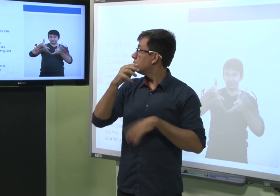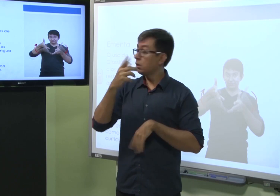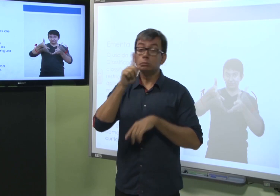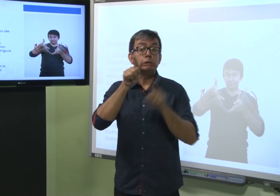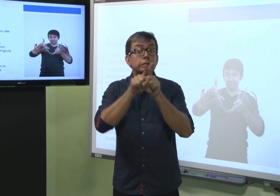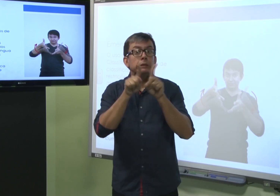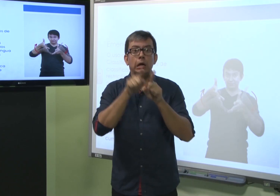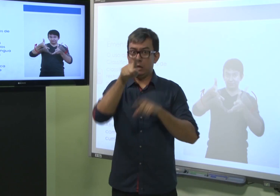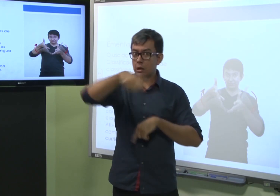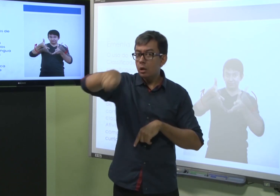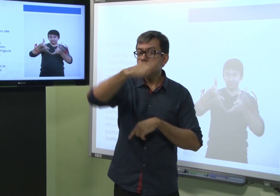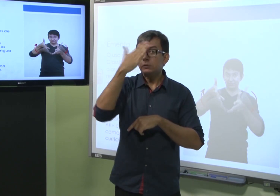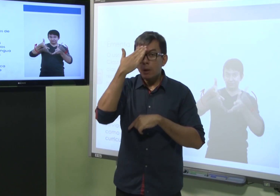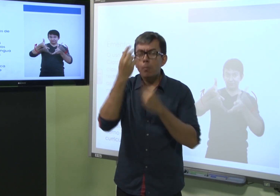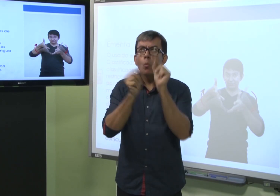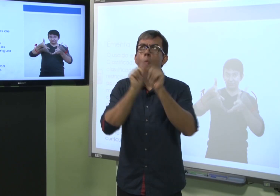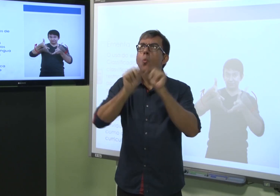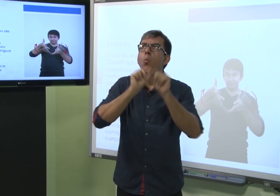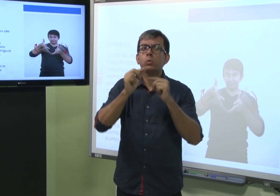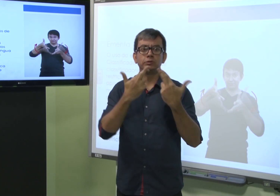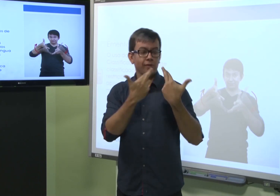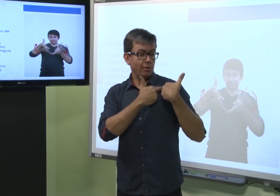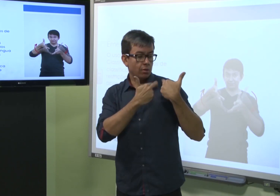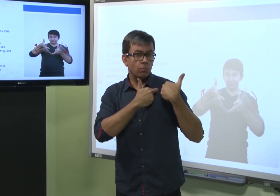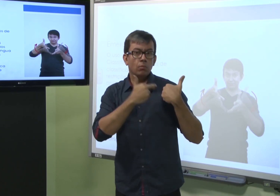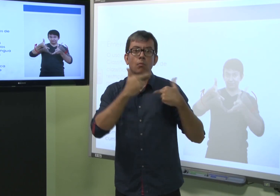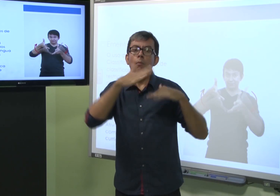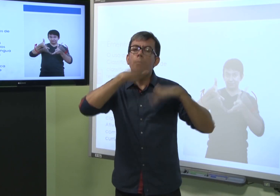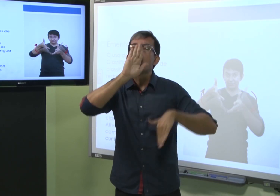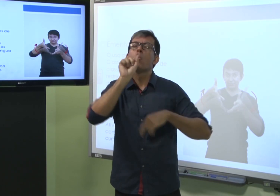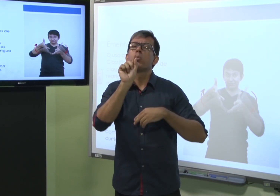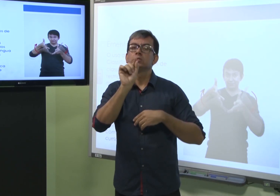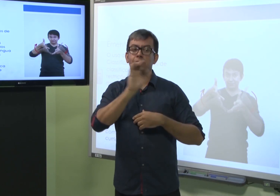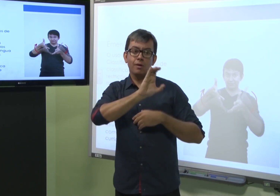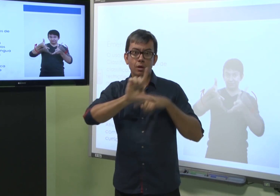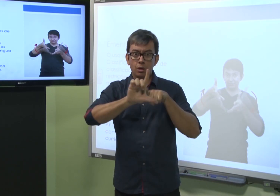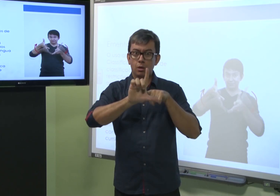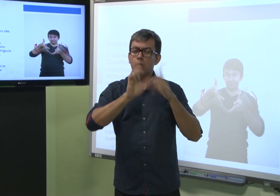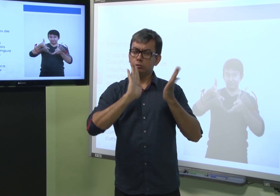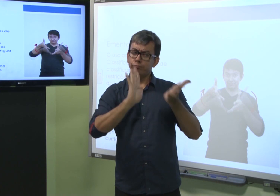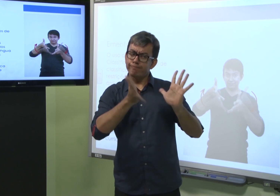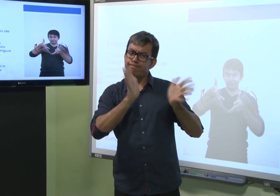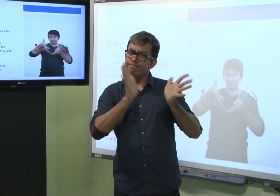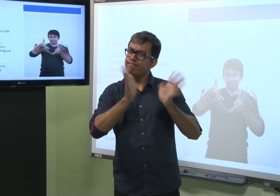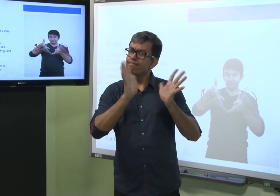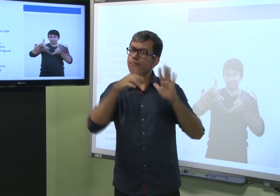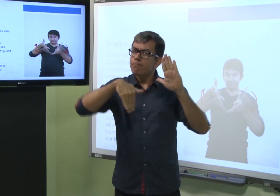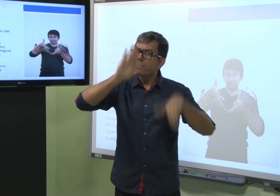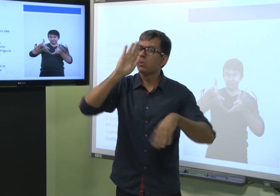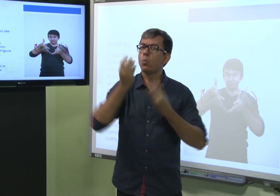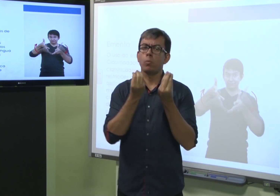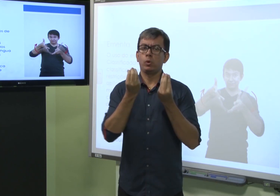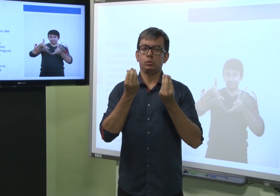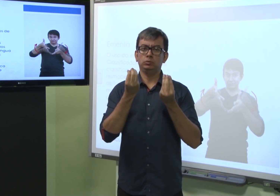também para vocês entenderem a responsabilidade, o papel dos classificadores na língua de sinais.